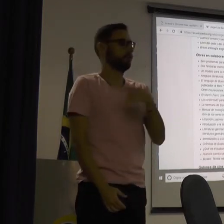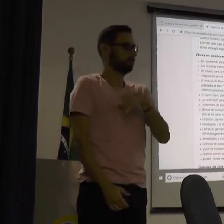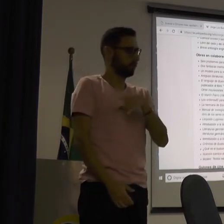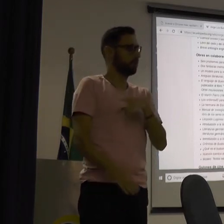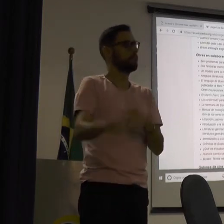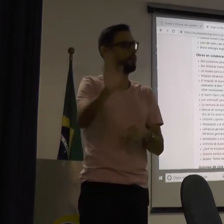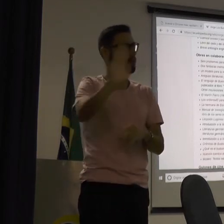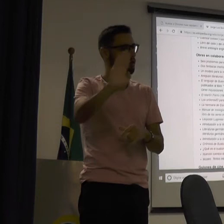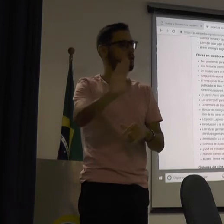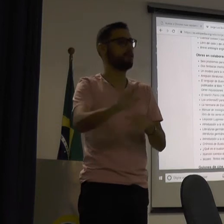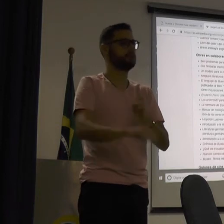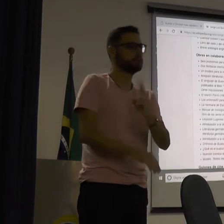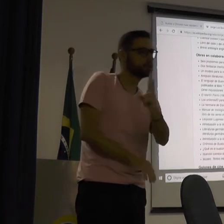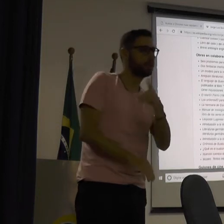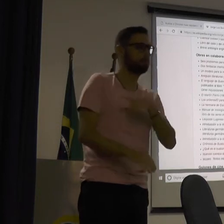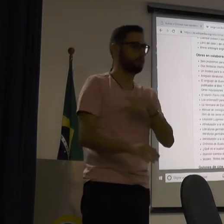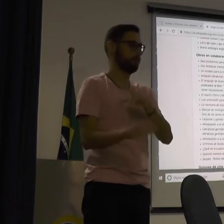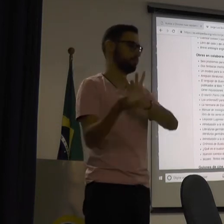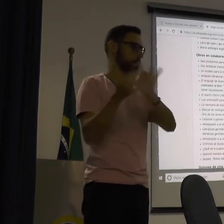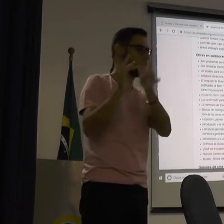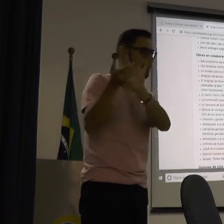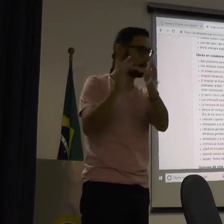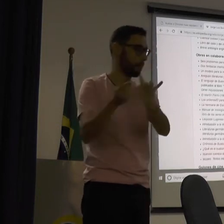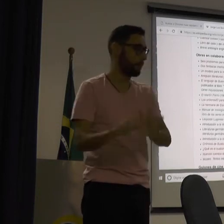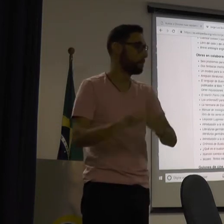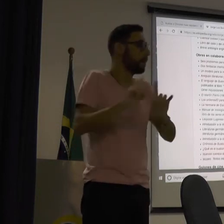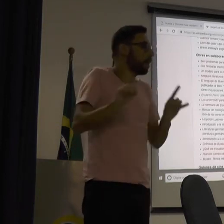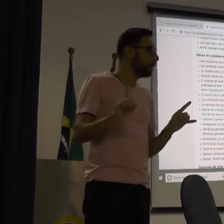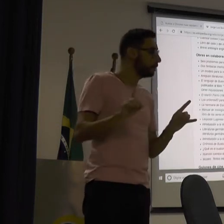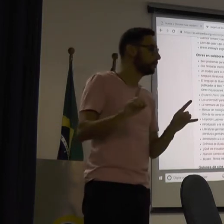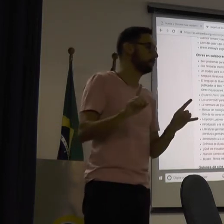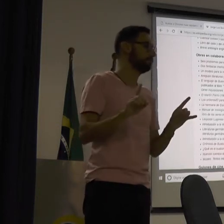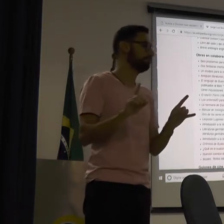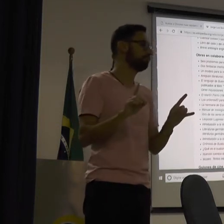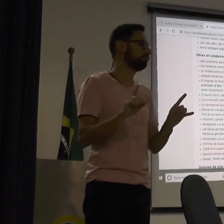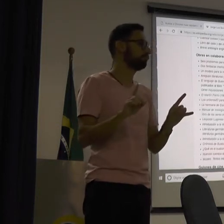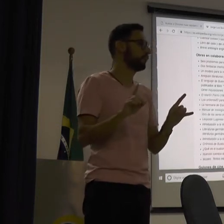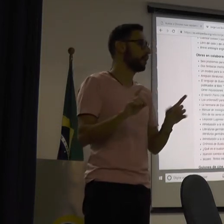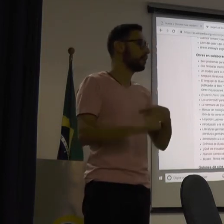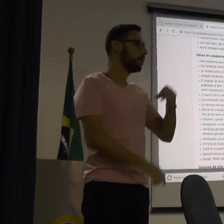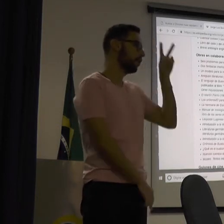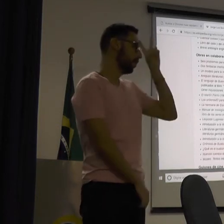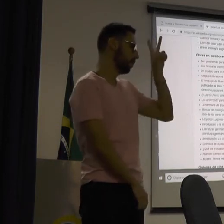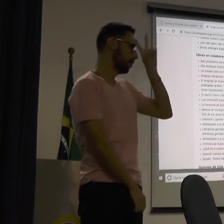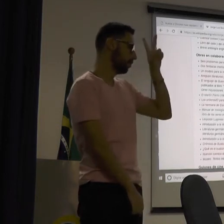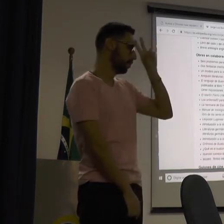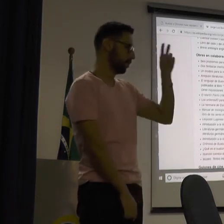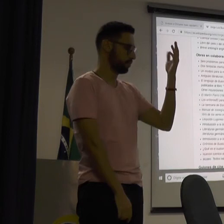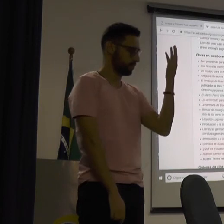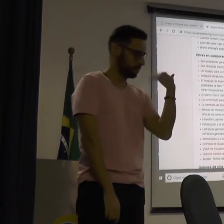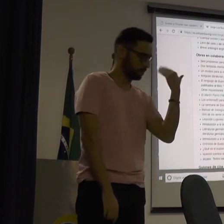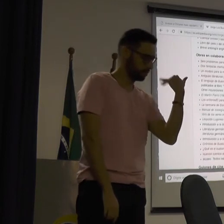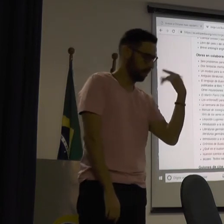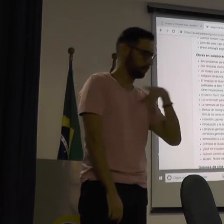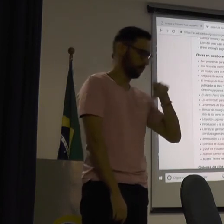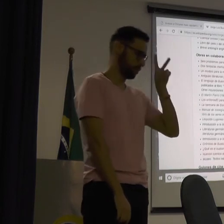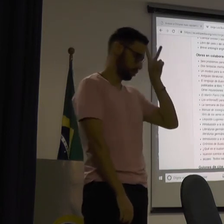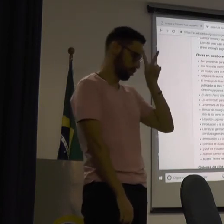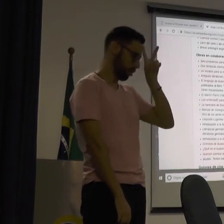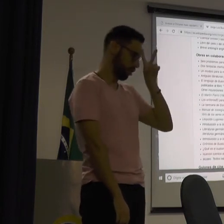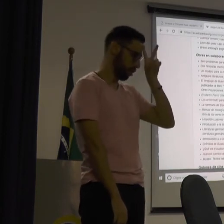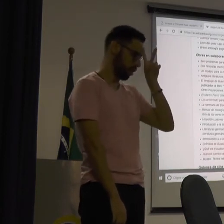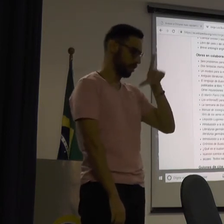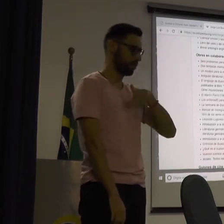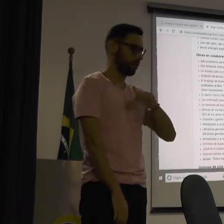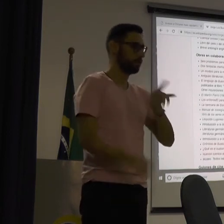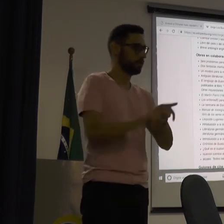né? Em algum momento. E eu lembro que em alguns casos, teve 2 casos,